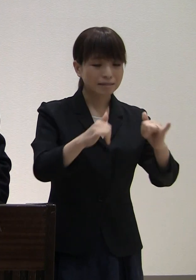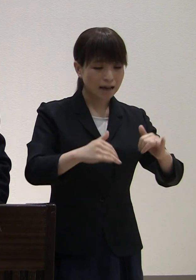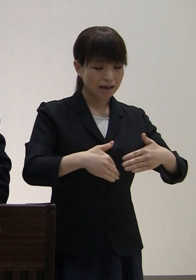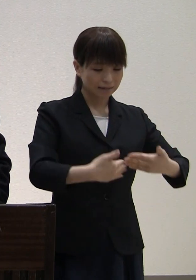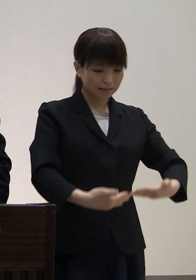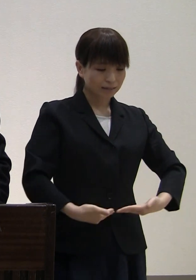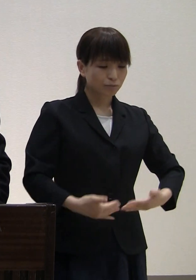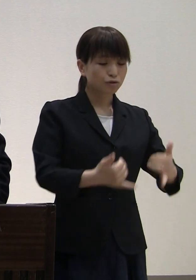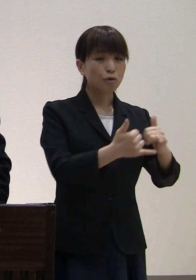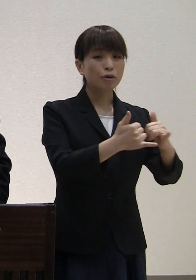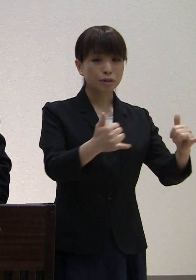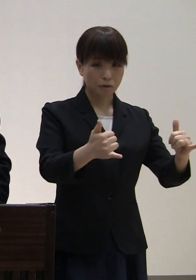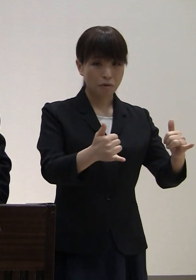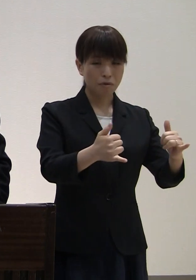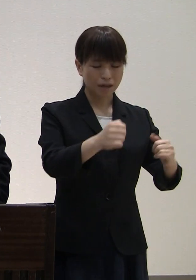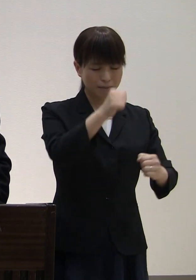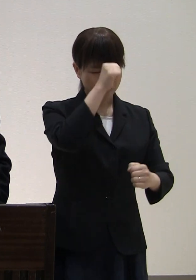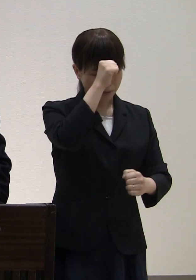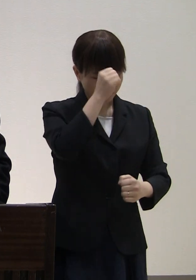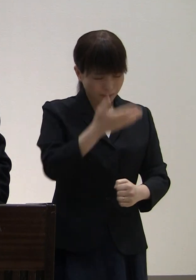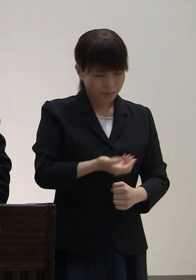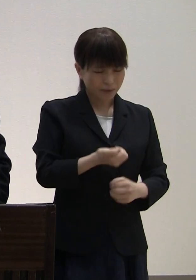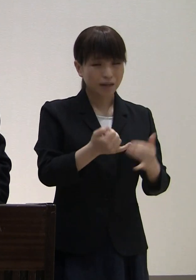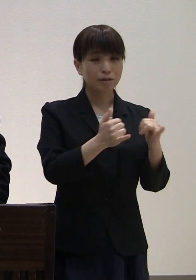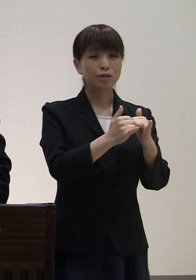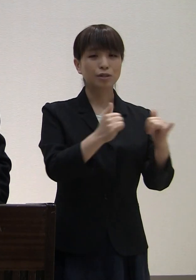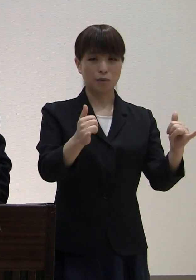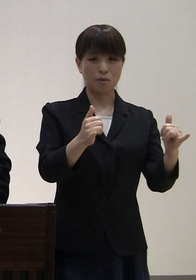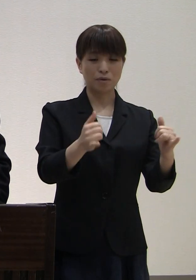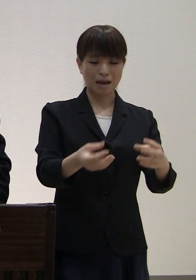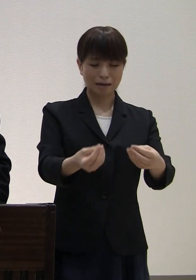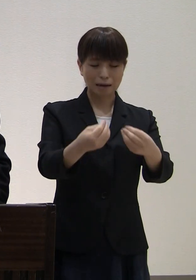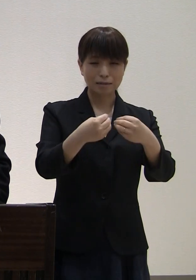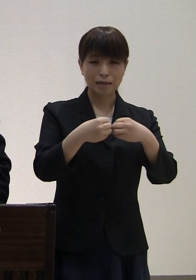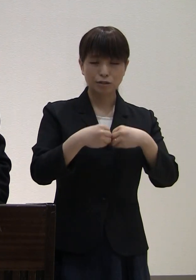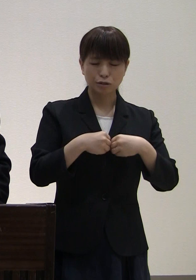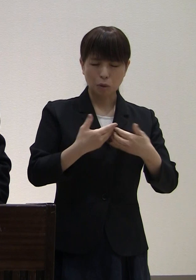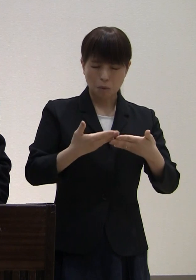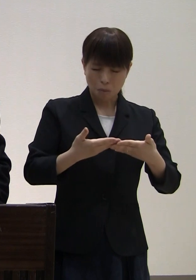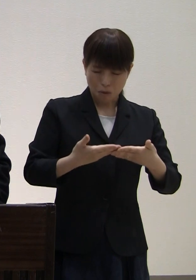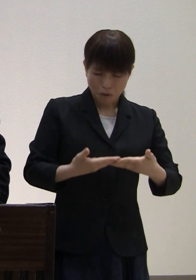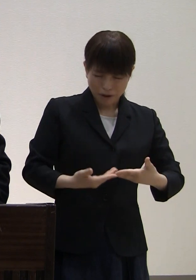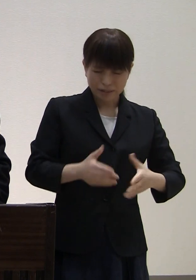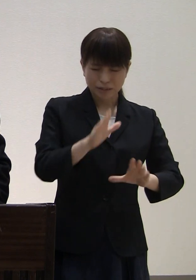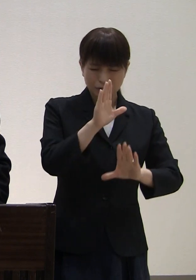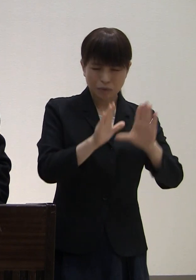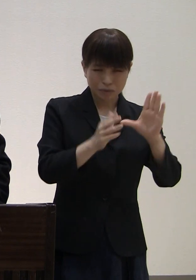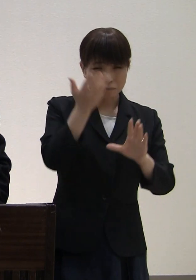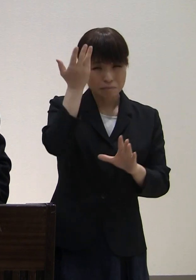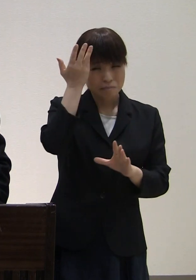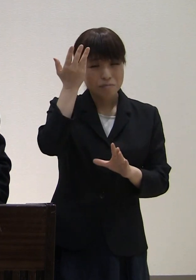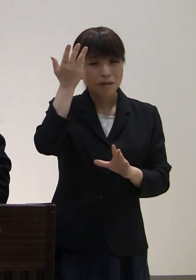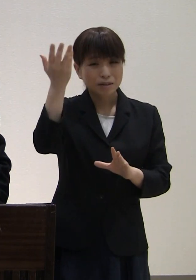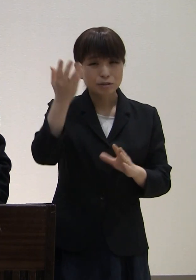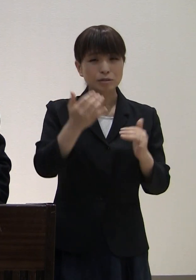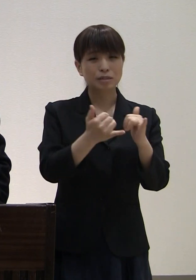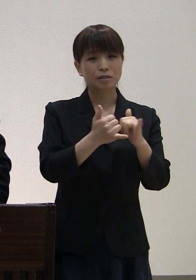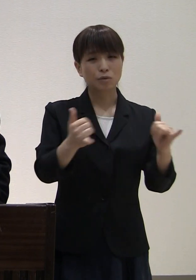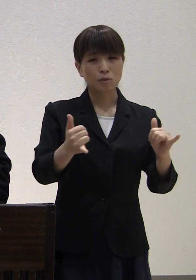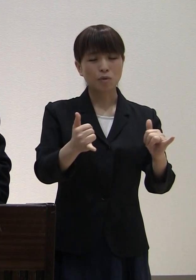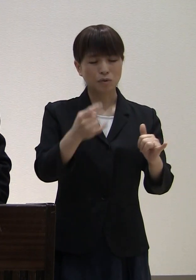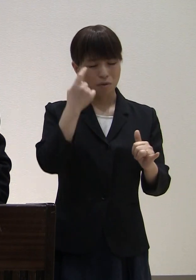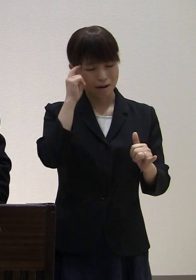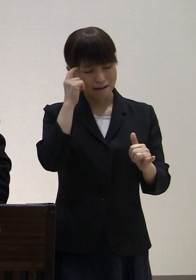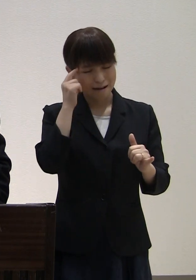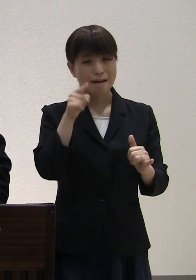方、基礎疾患をお持ちの方など、感染すると重篤な状態となる方々のことをよくお考えいただ